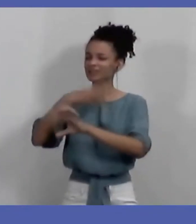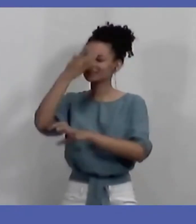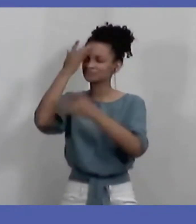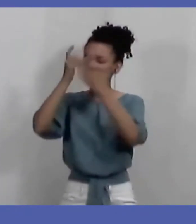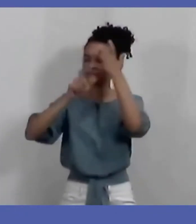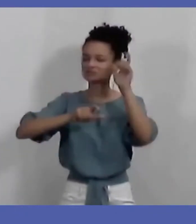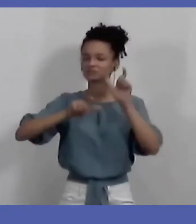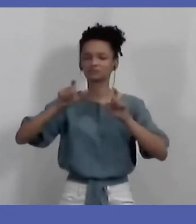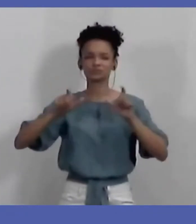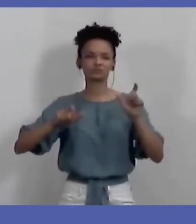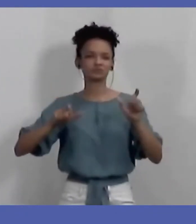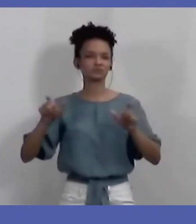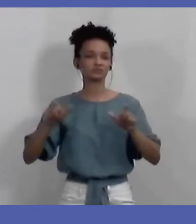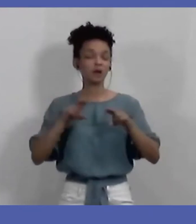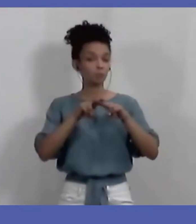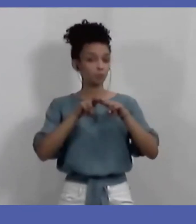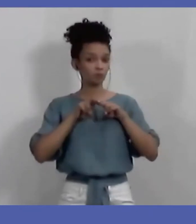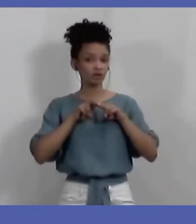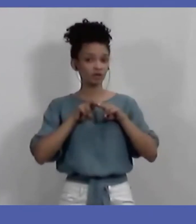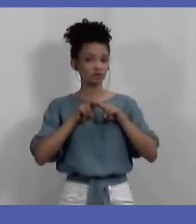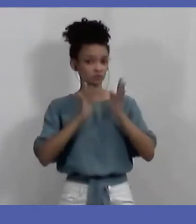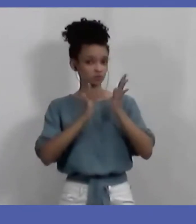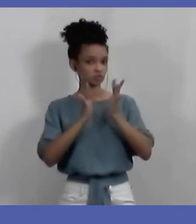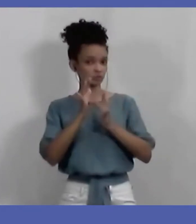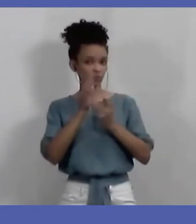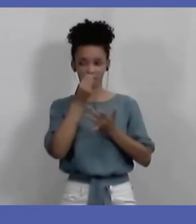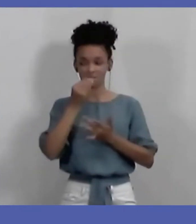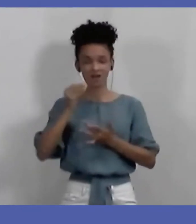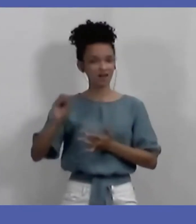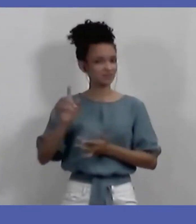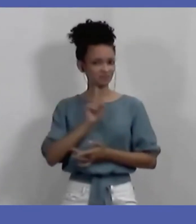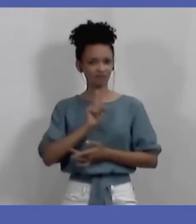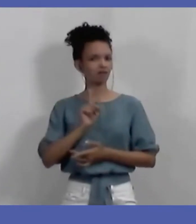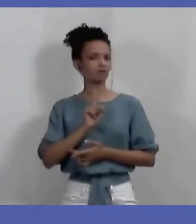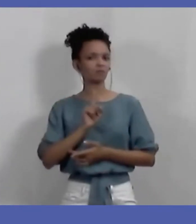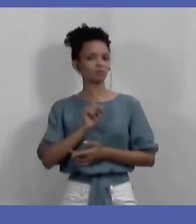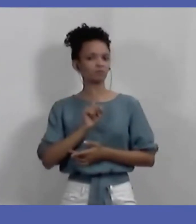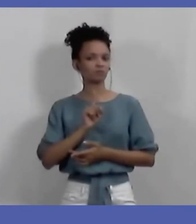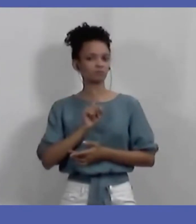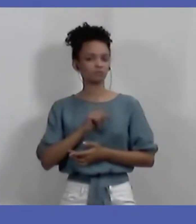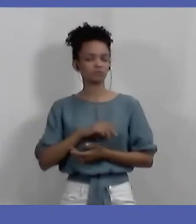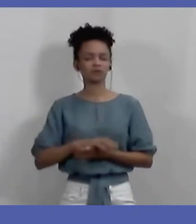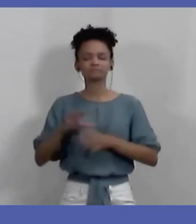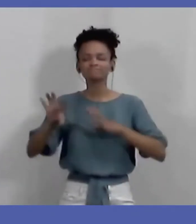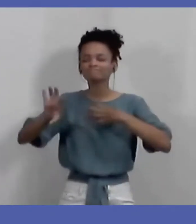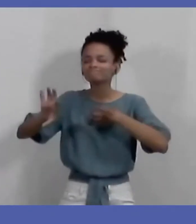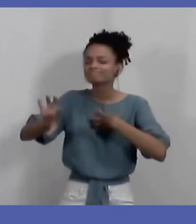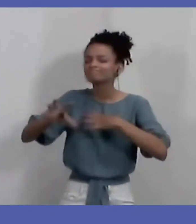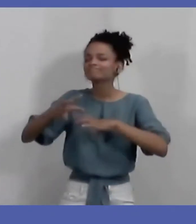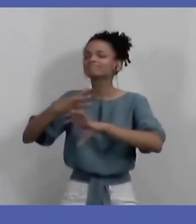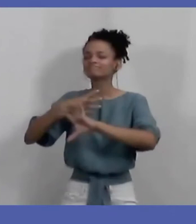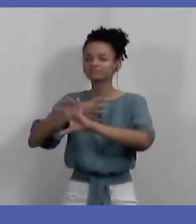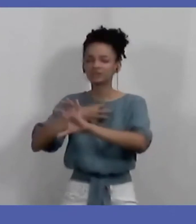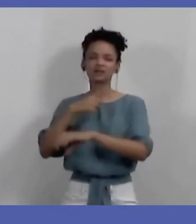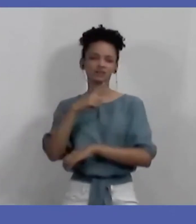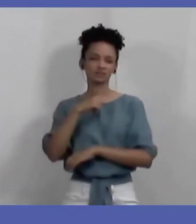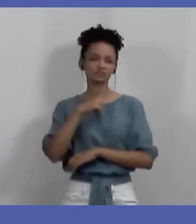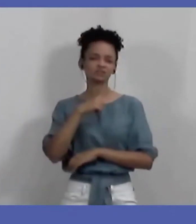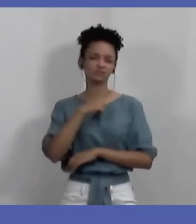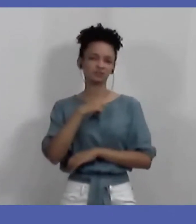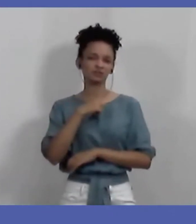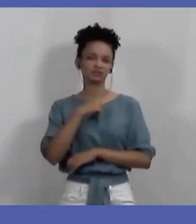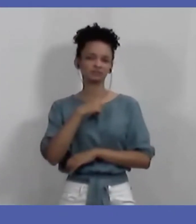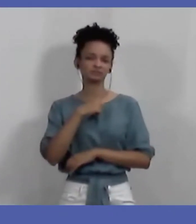isso, ele não rejeitava ninguém. Ele podia se sacrificar, sem dormir,